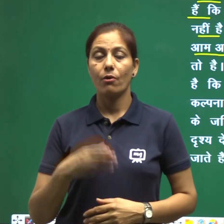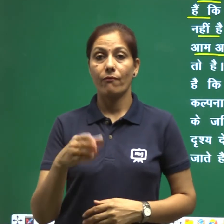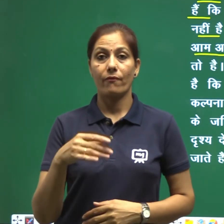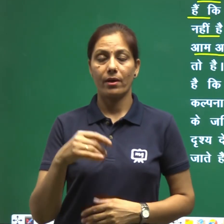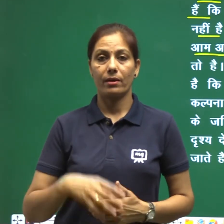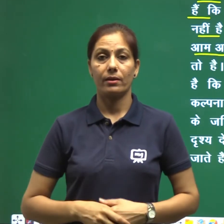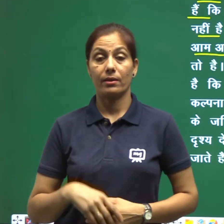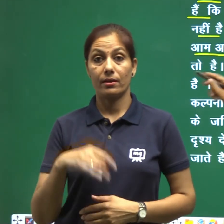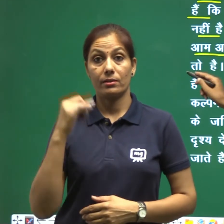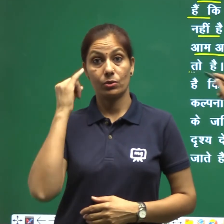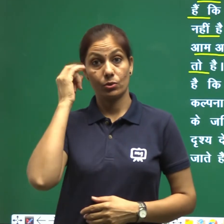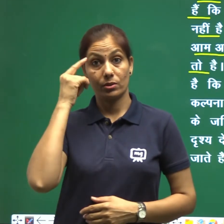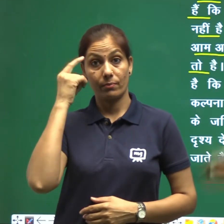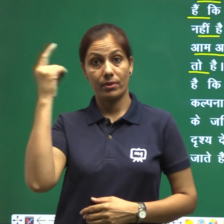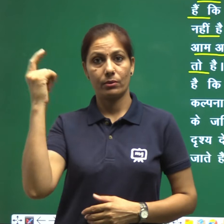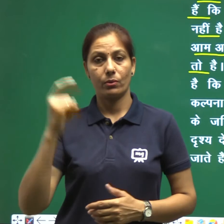है।